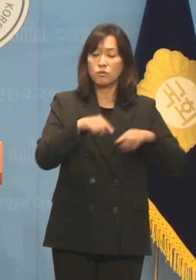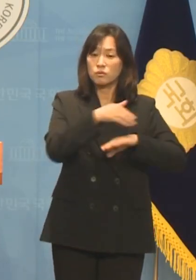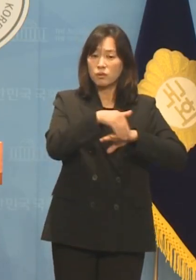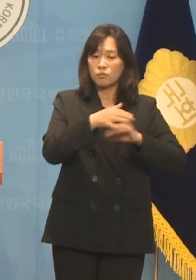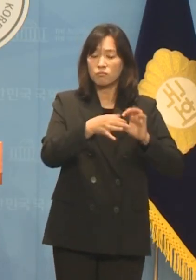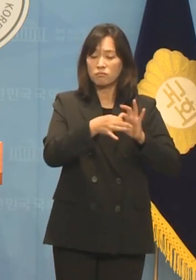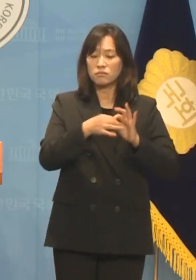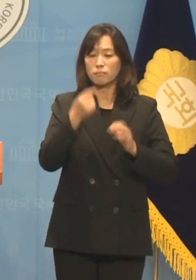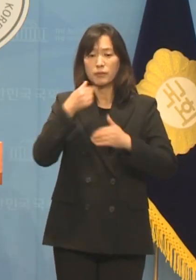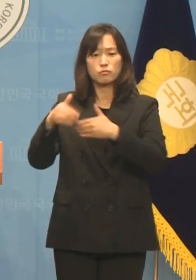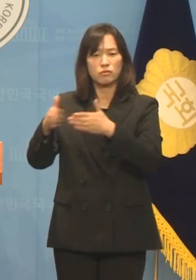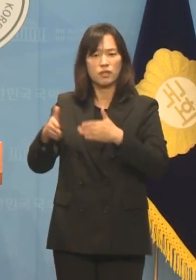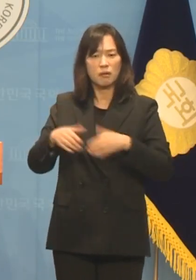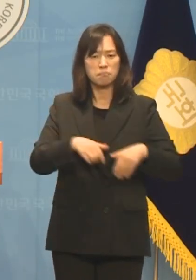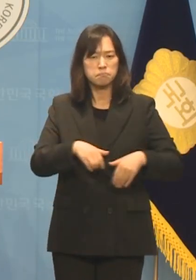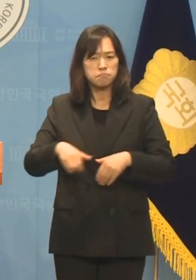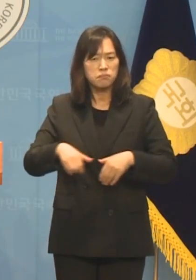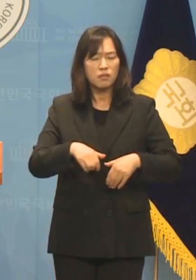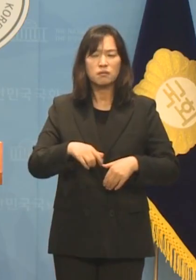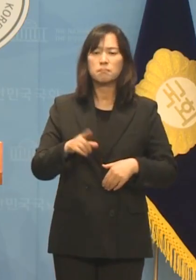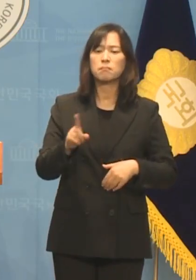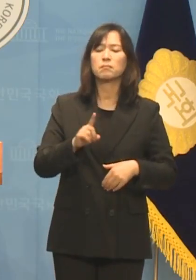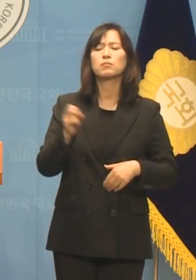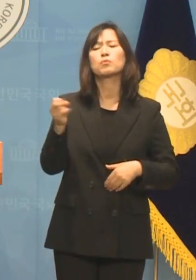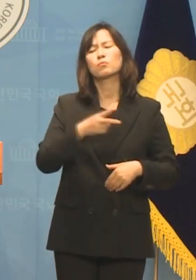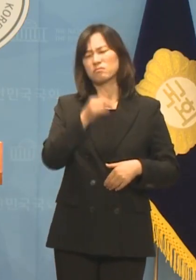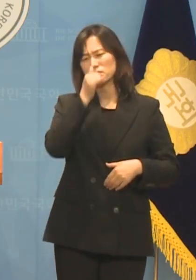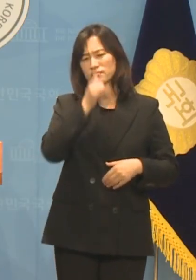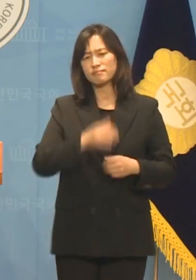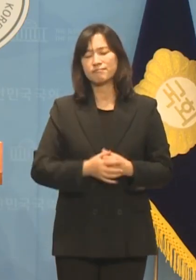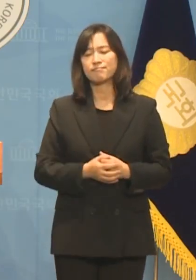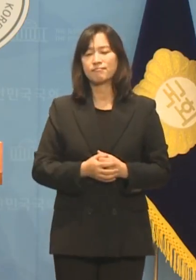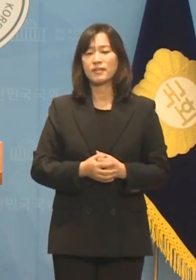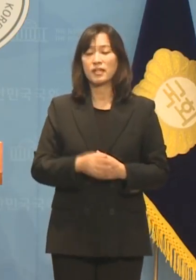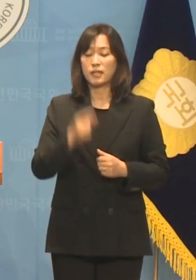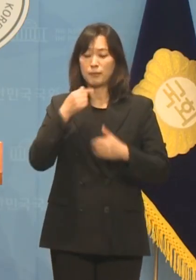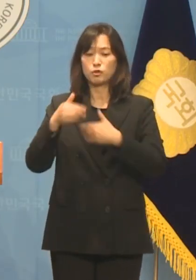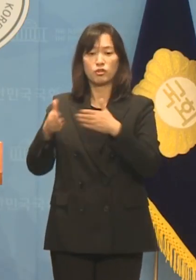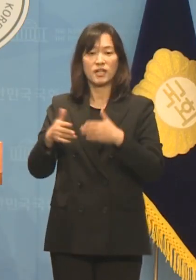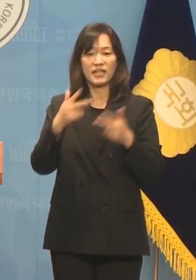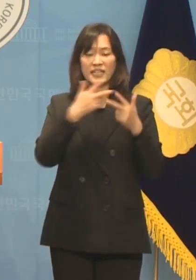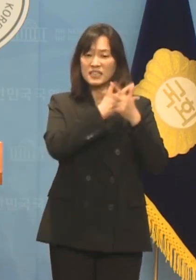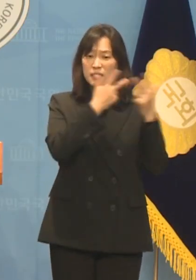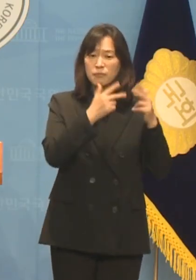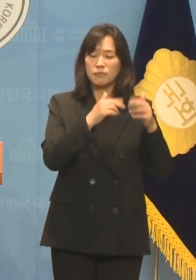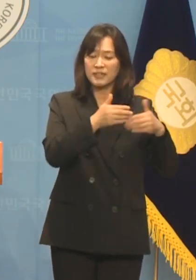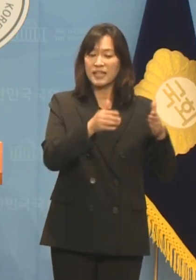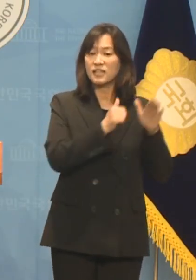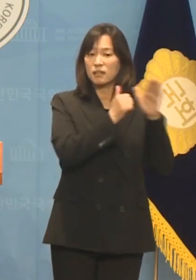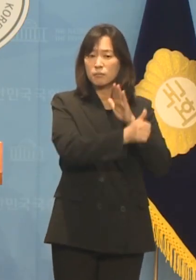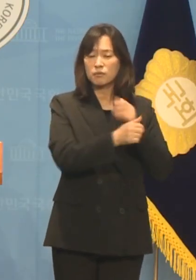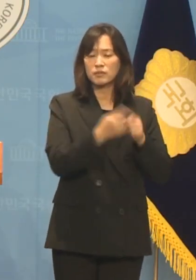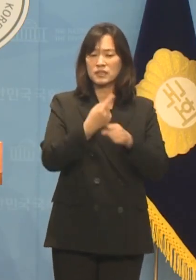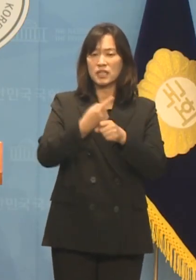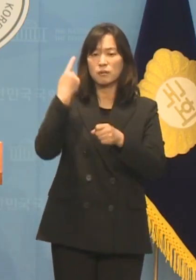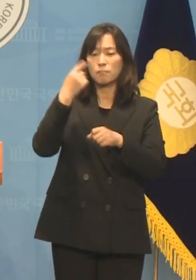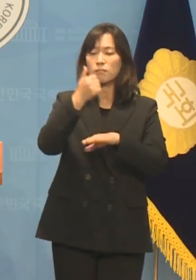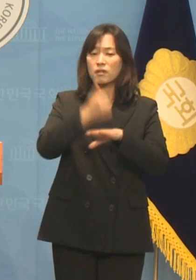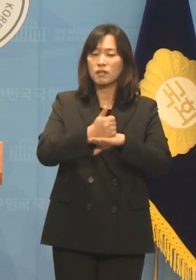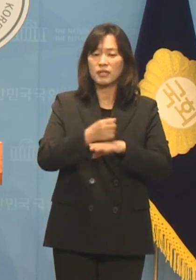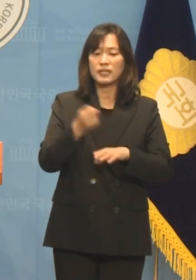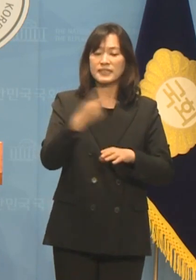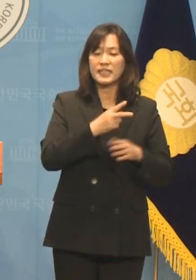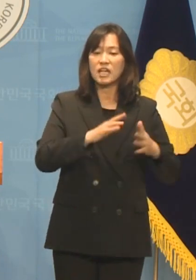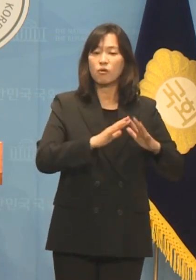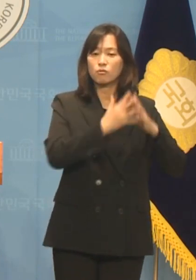관련해서 민주당의 오락가락 행보는 또 있습니다. 민주당 이재명 당대표는 작년 말에